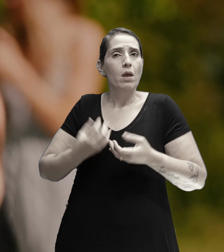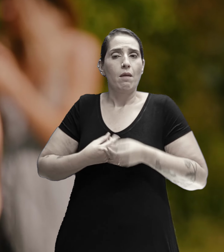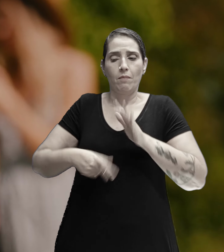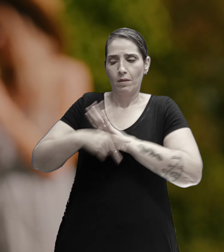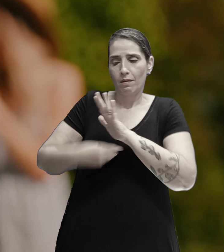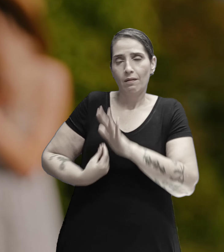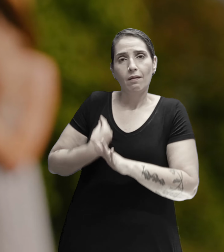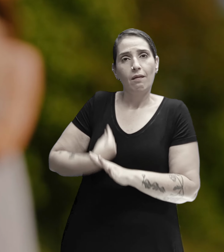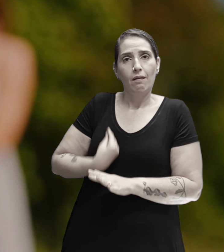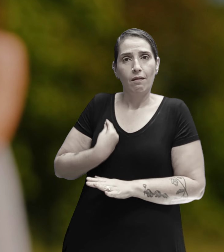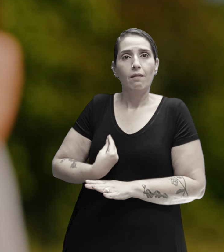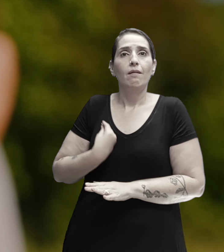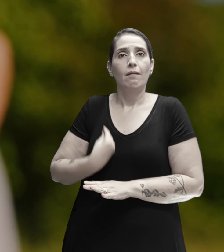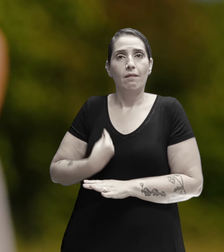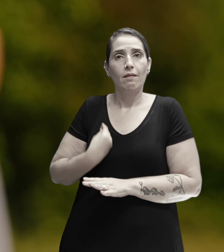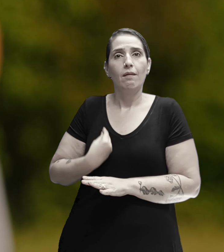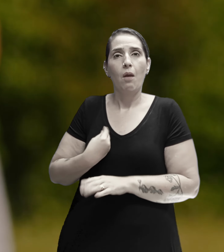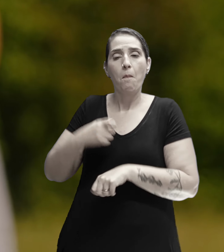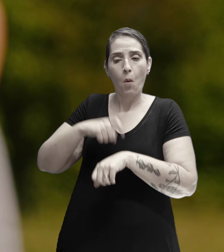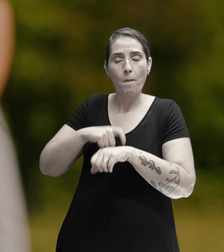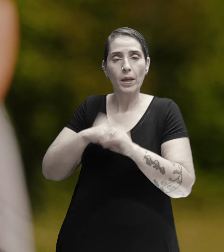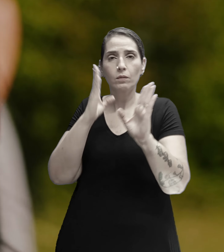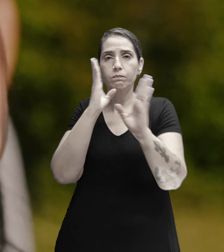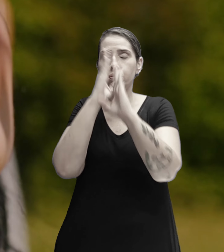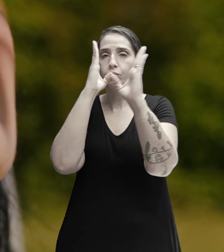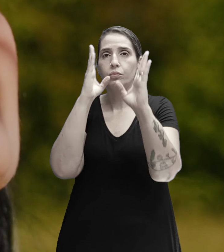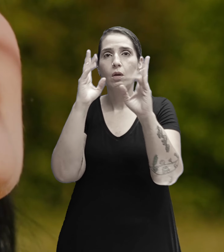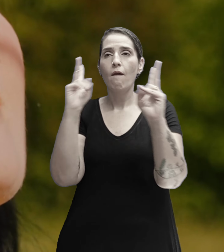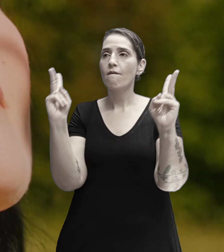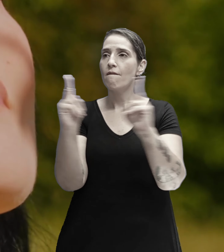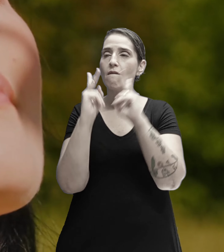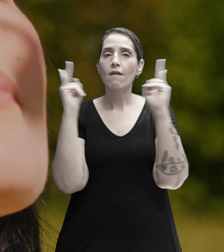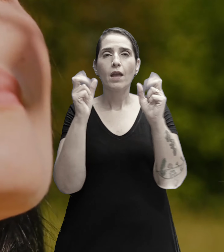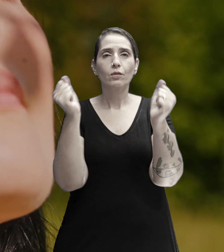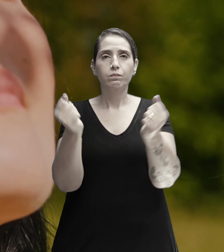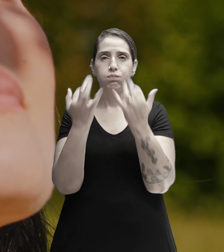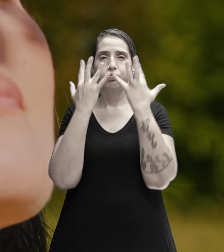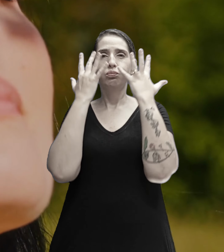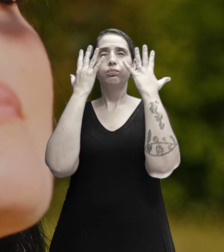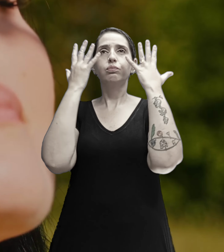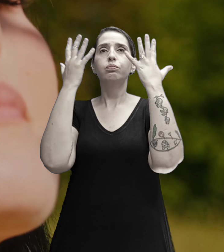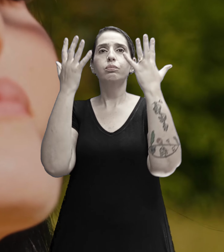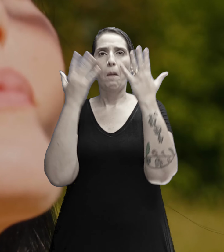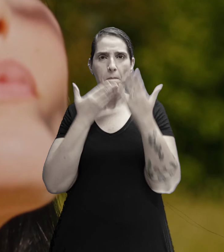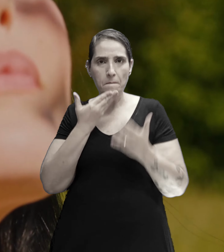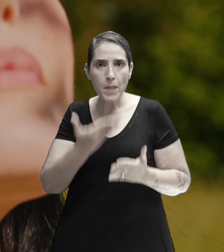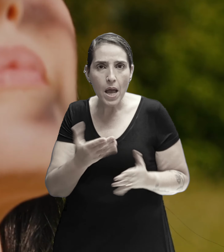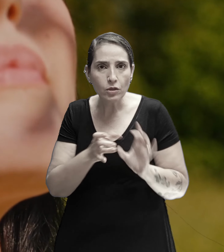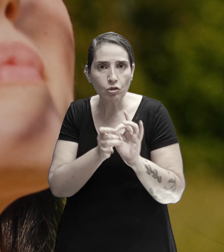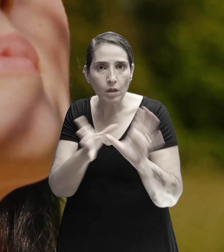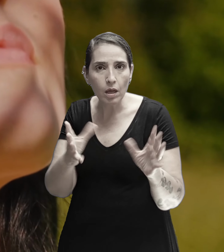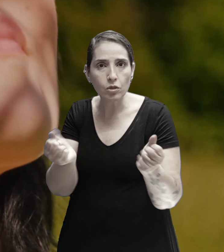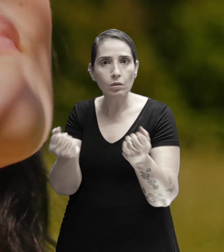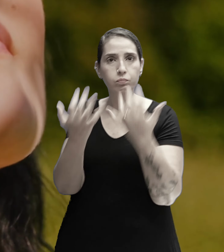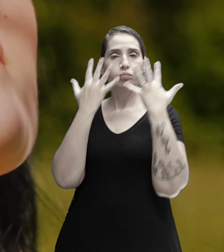da existência, do instante que passa, do vento que toca o seu rosto sem pedir